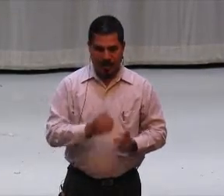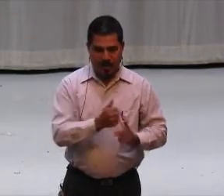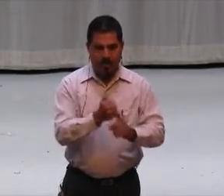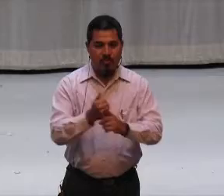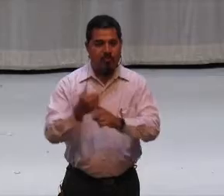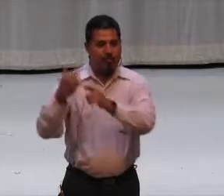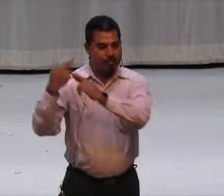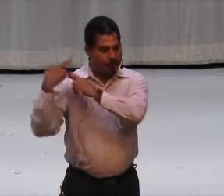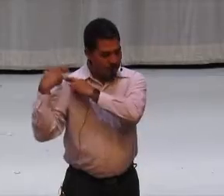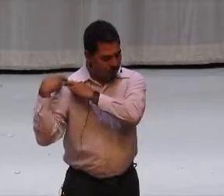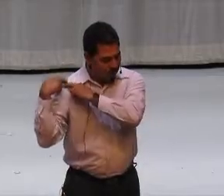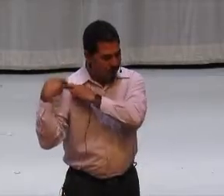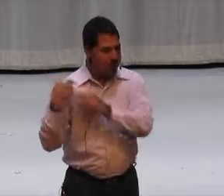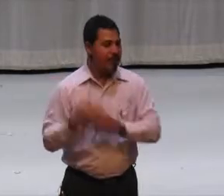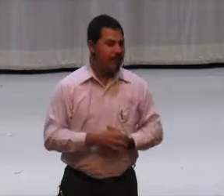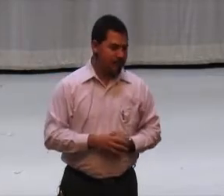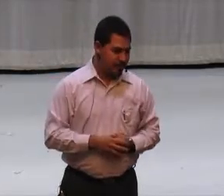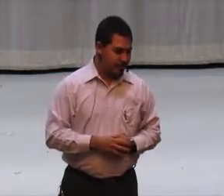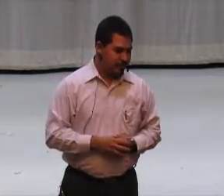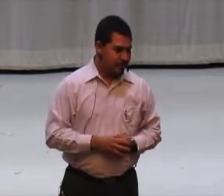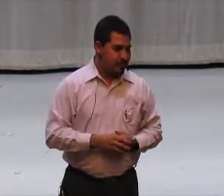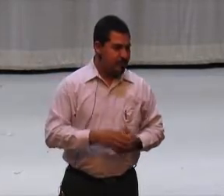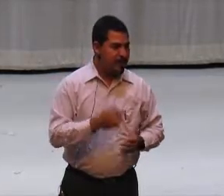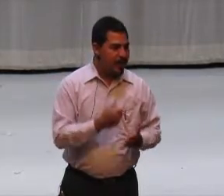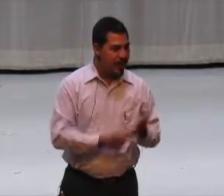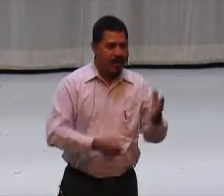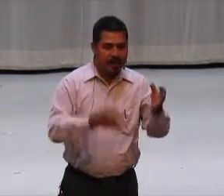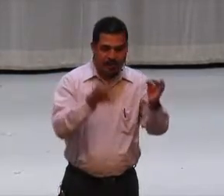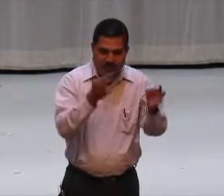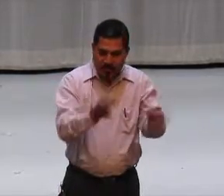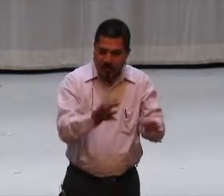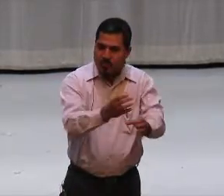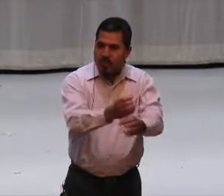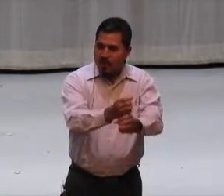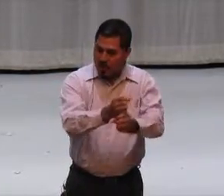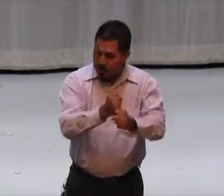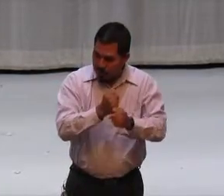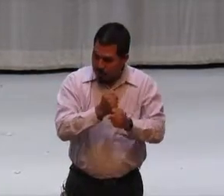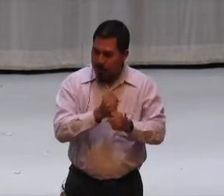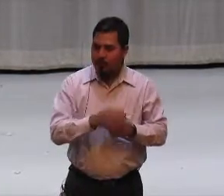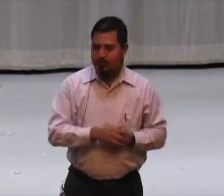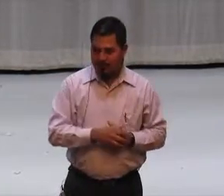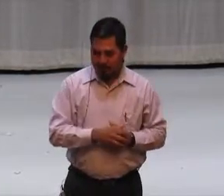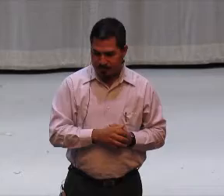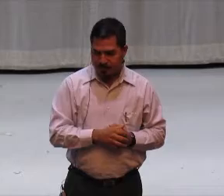cada uno somos responsables de qué decisión tomamos.